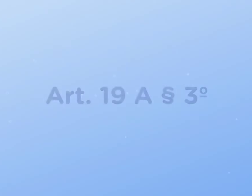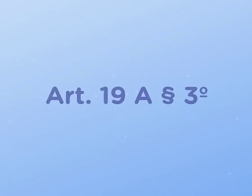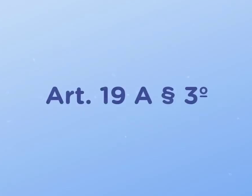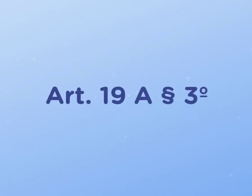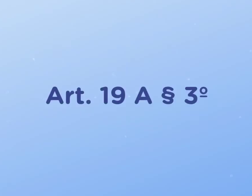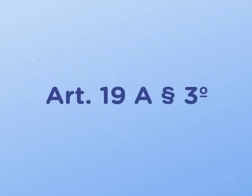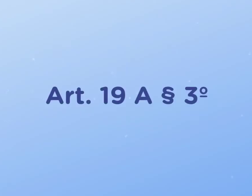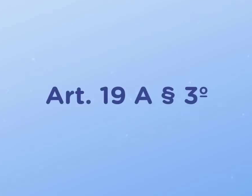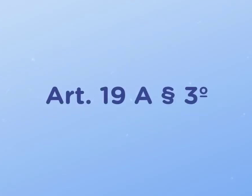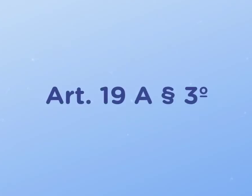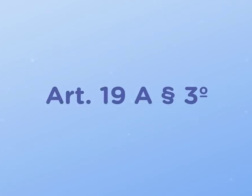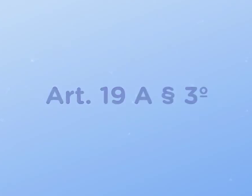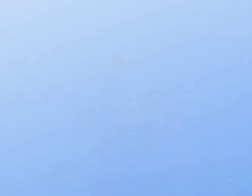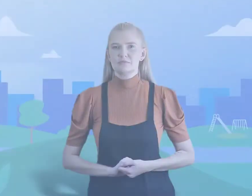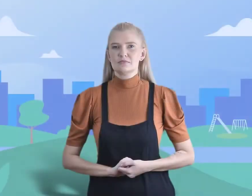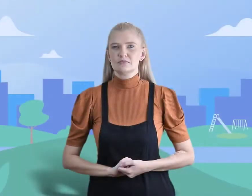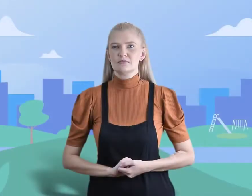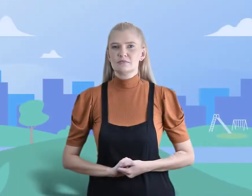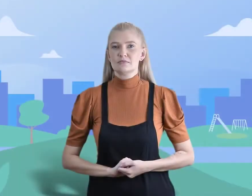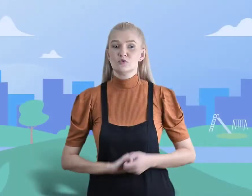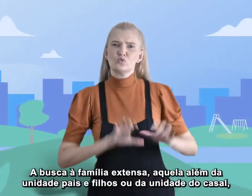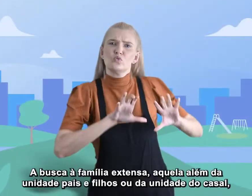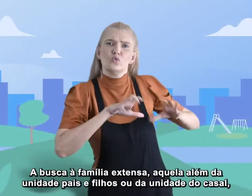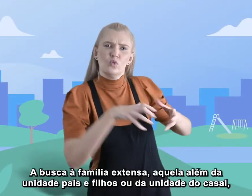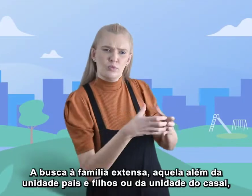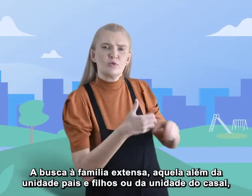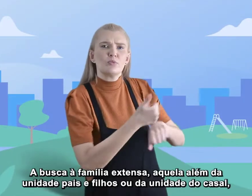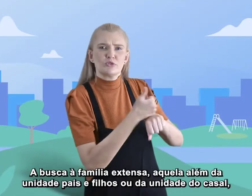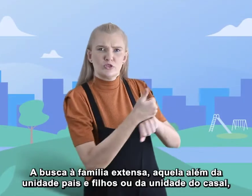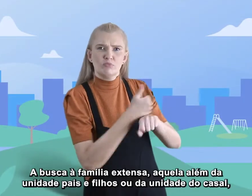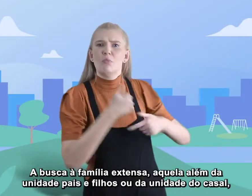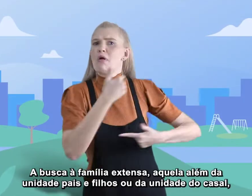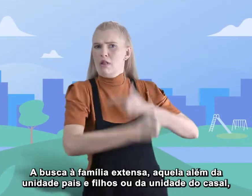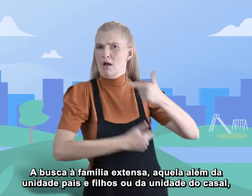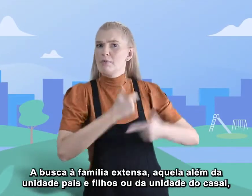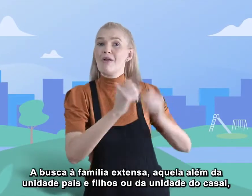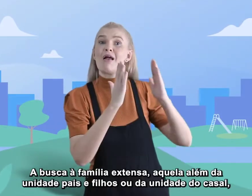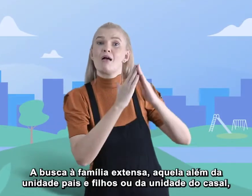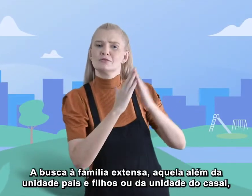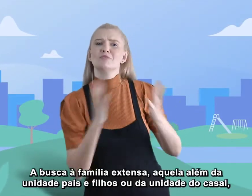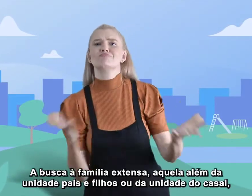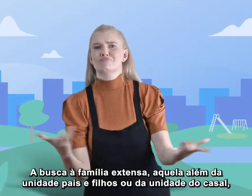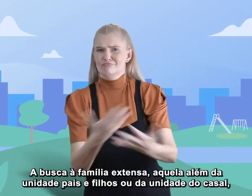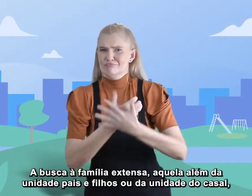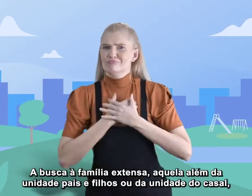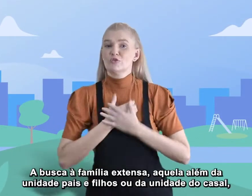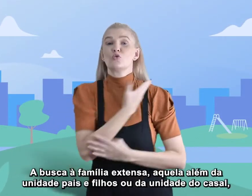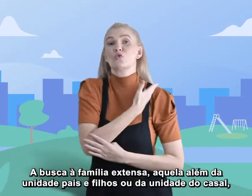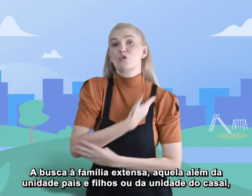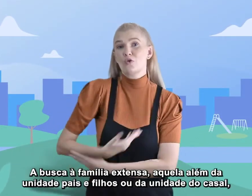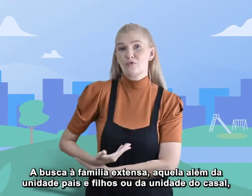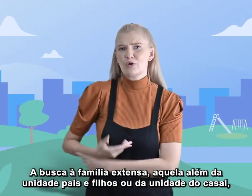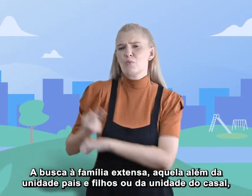Artigo 19-A, parágrafo 3º. A busca à família extensa, aquela além da unidade pais e